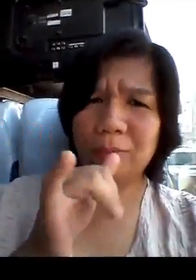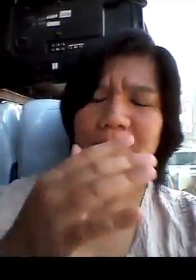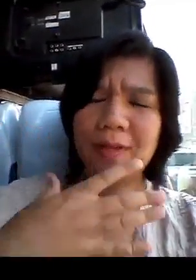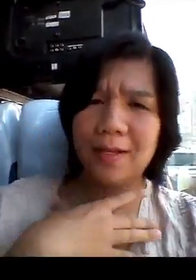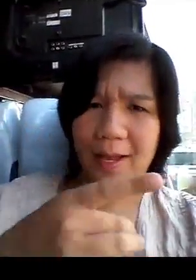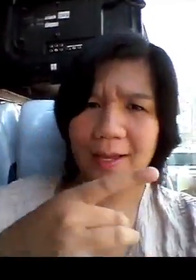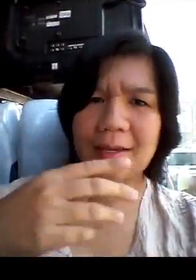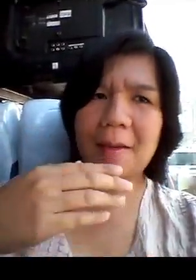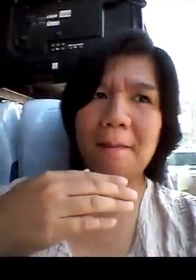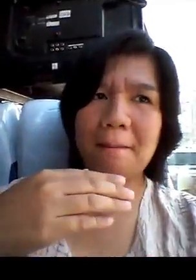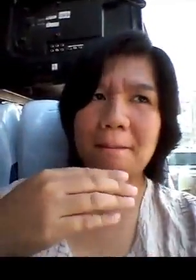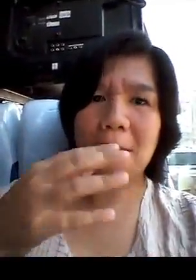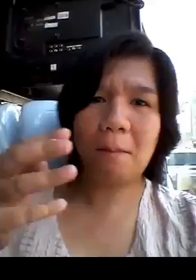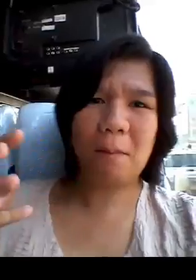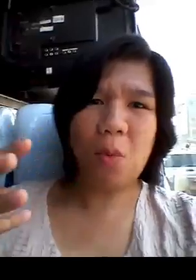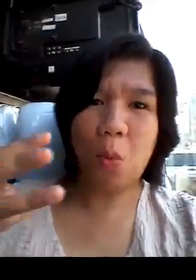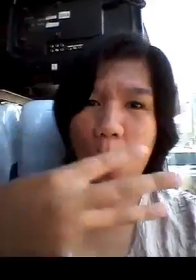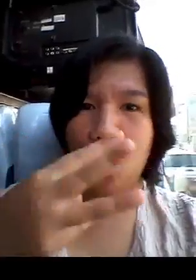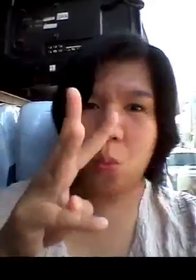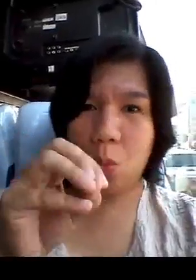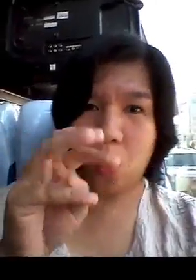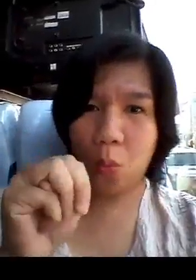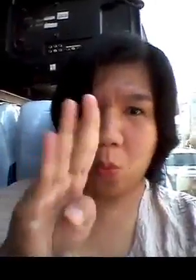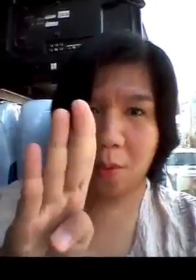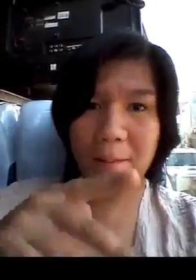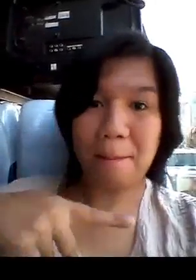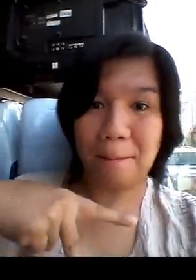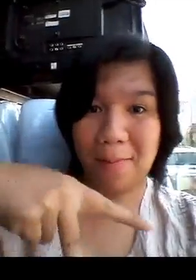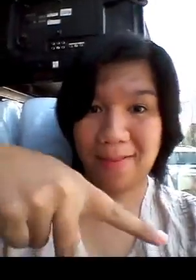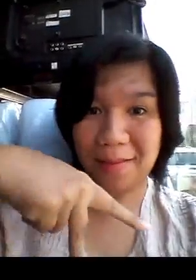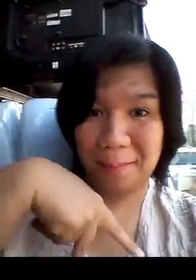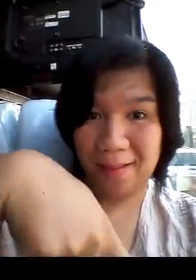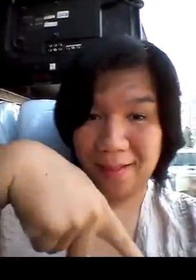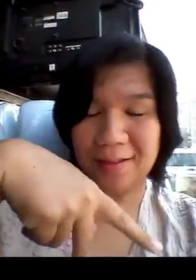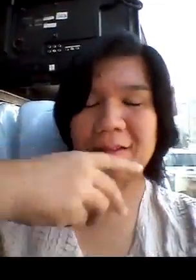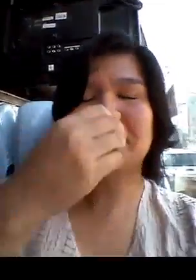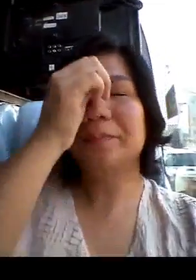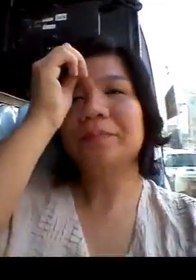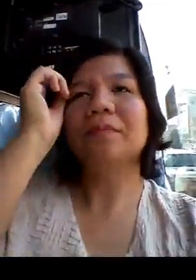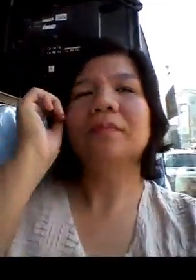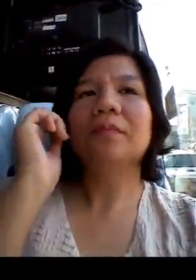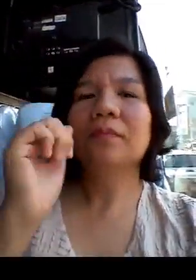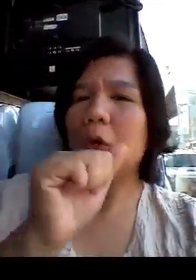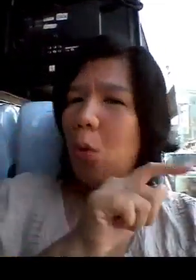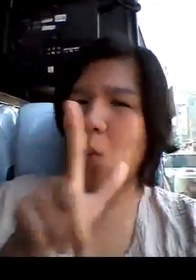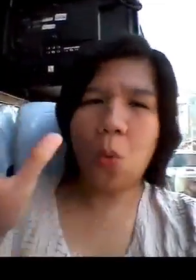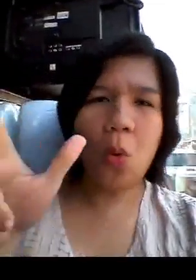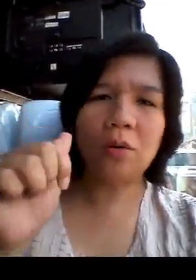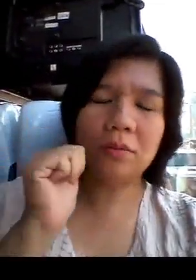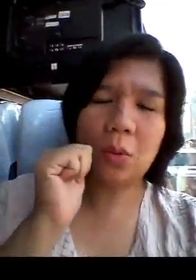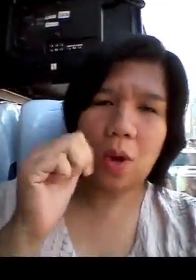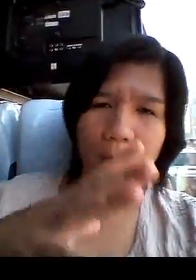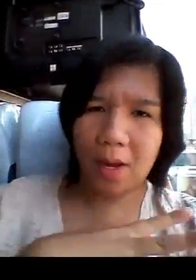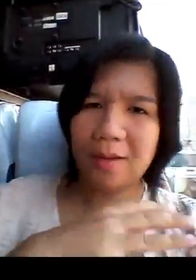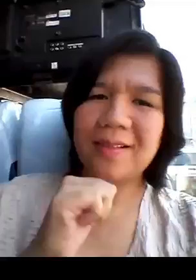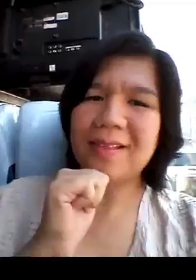Hey, vegan, who are you? You can now watch live networks worldwide. Find live streams.